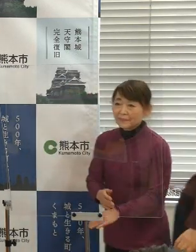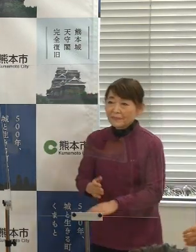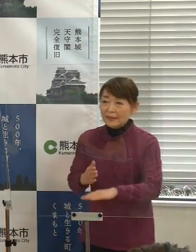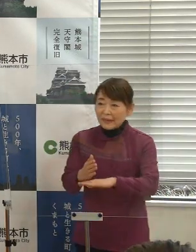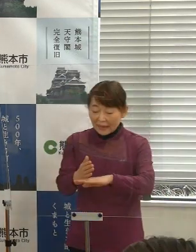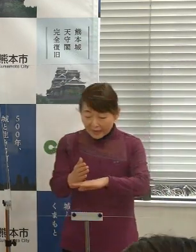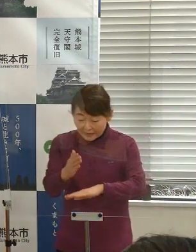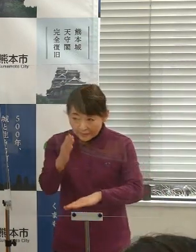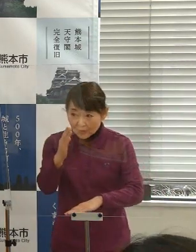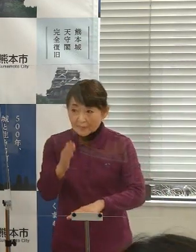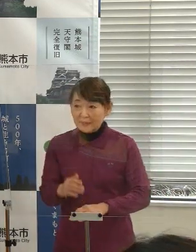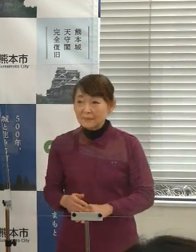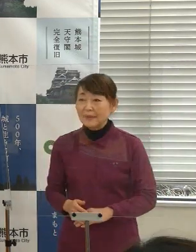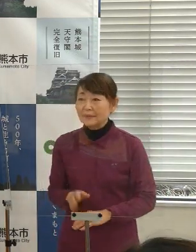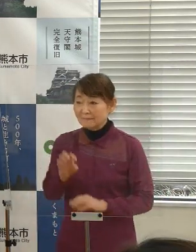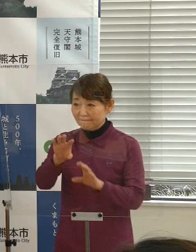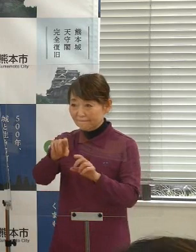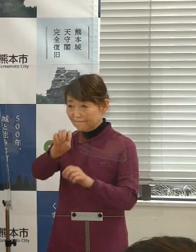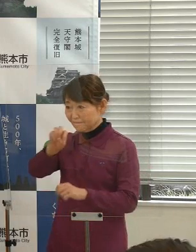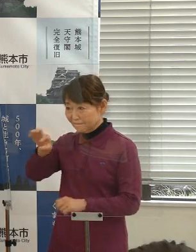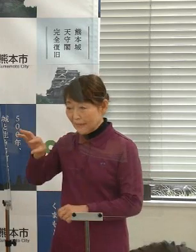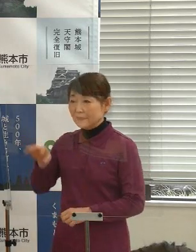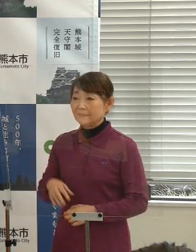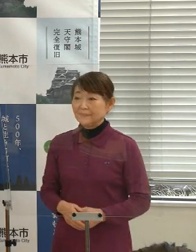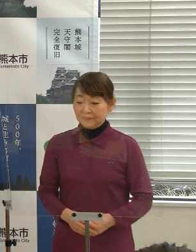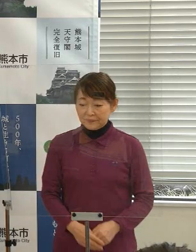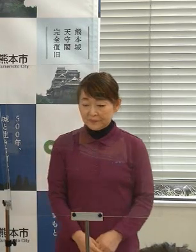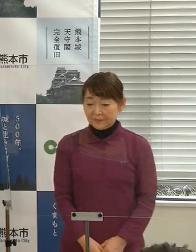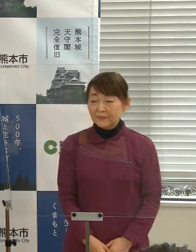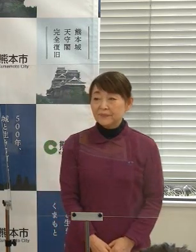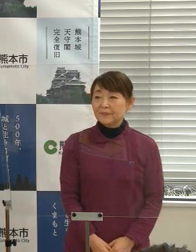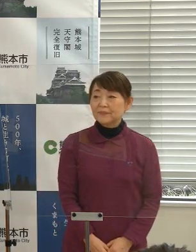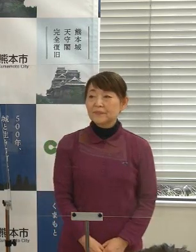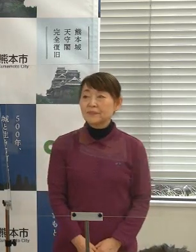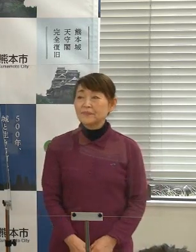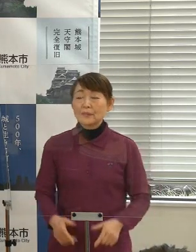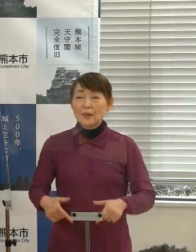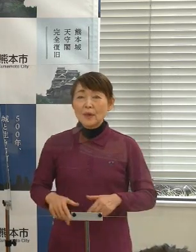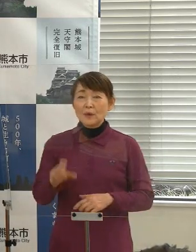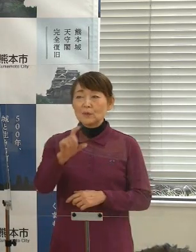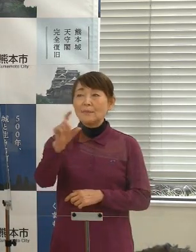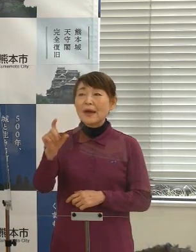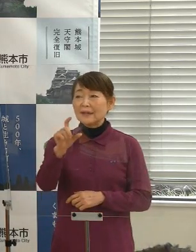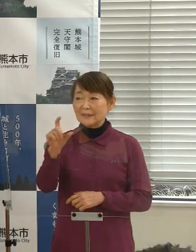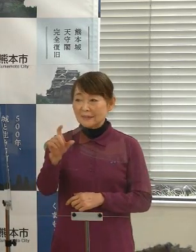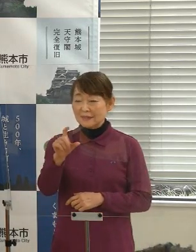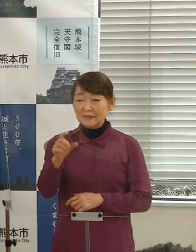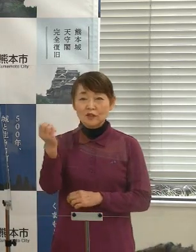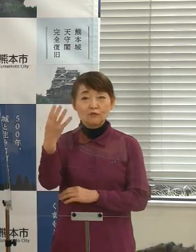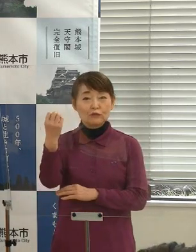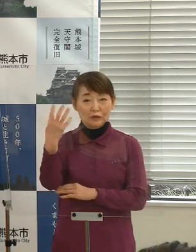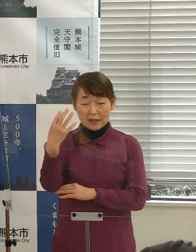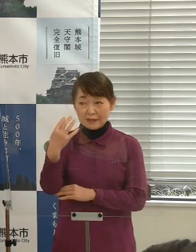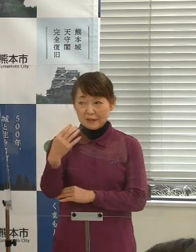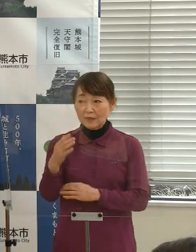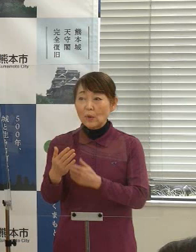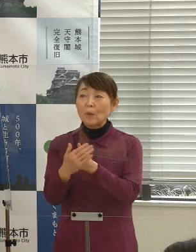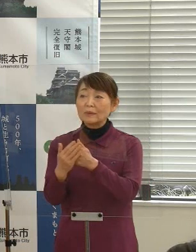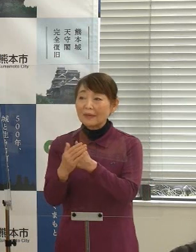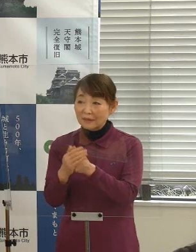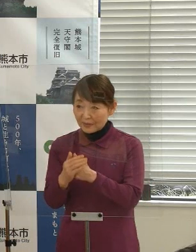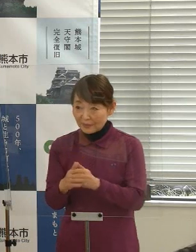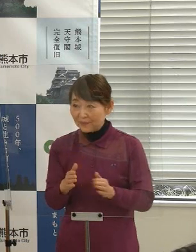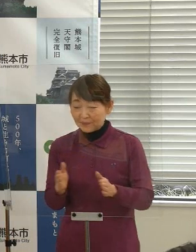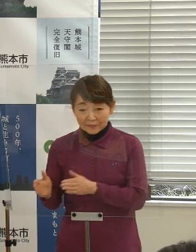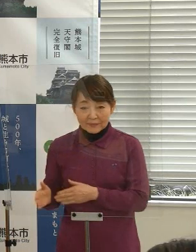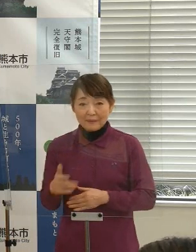はい、どうぞ。マイクありますかね。 はい、どうぞ。熊日新聞の清島といいます。お世話になります。はい、また慈恵病院に関